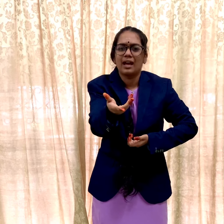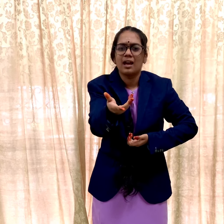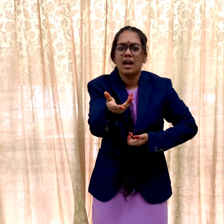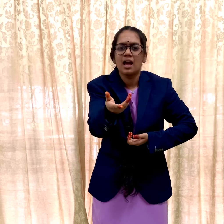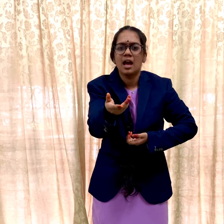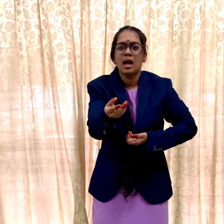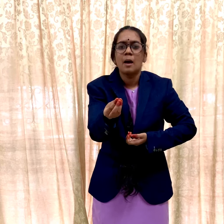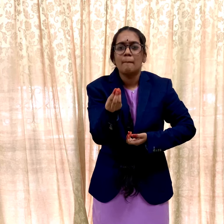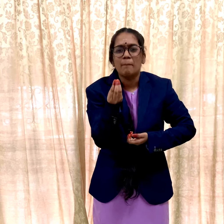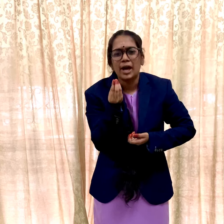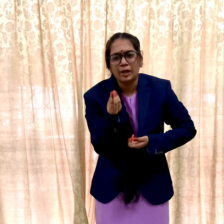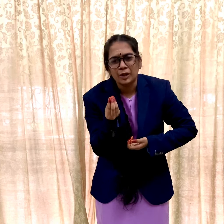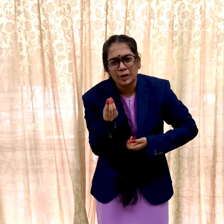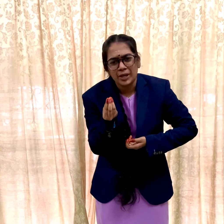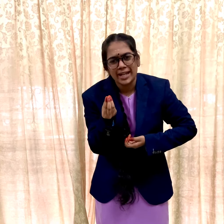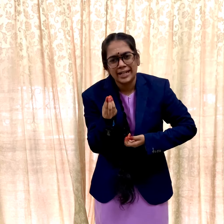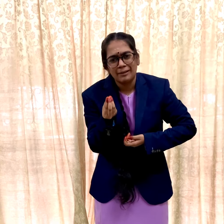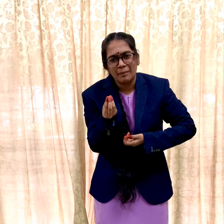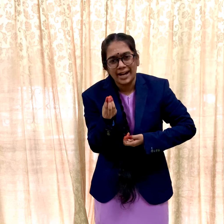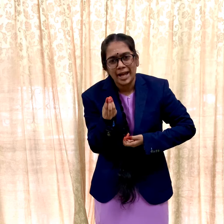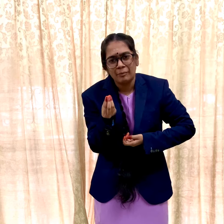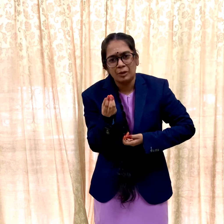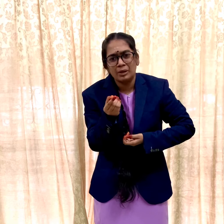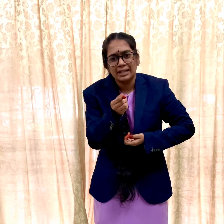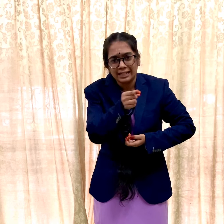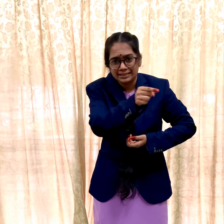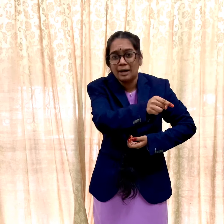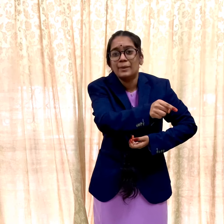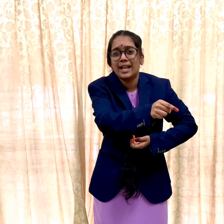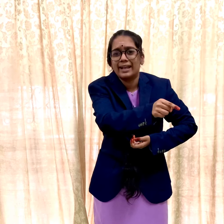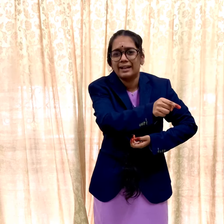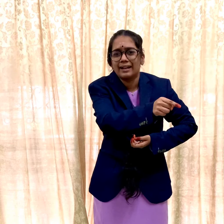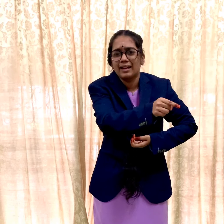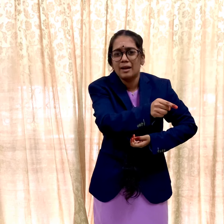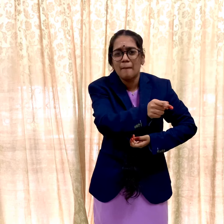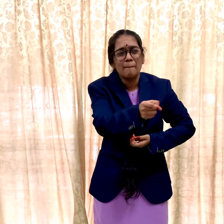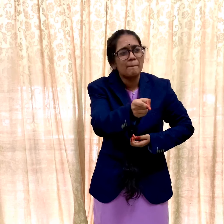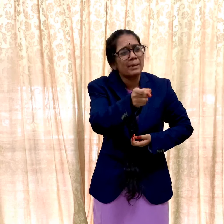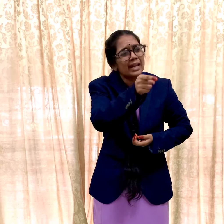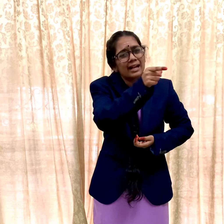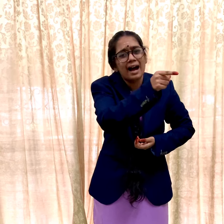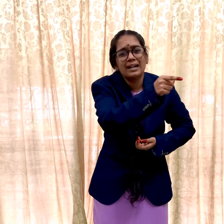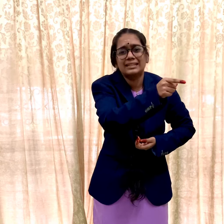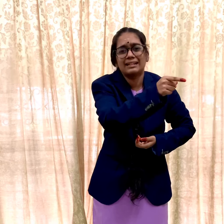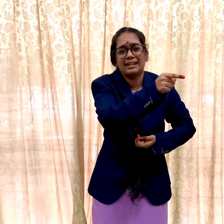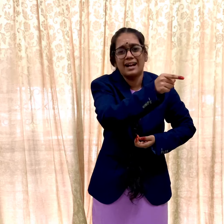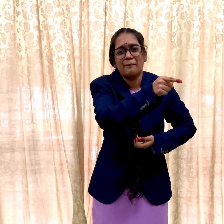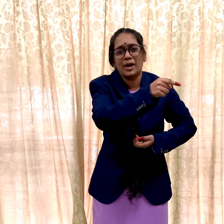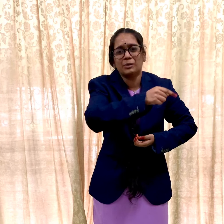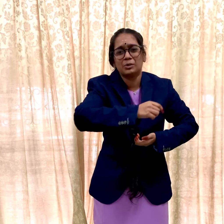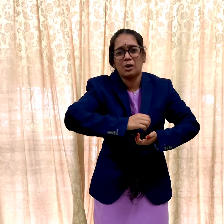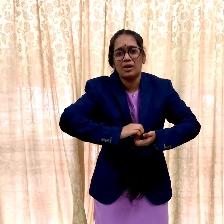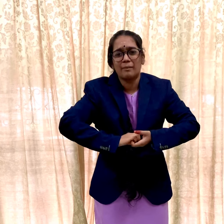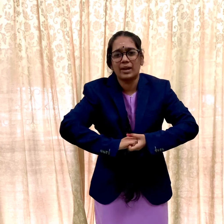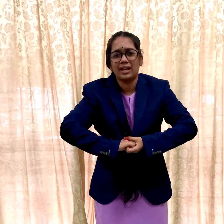பெருந்த Pennsyலில் மணை மூழுக்க த Gumுளரென்றி பிரüyorsunாட்டி களமேரும் கோலம எuggே